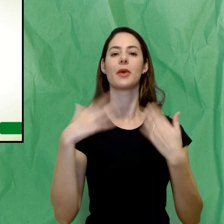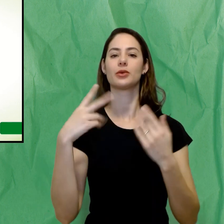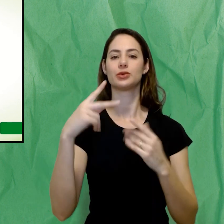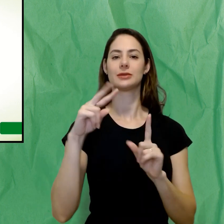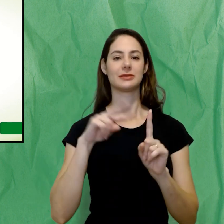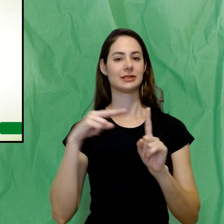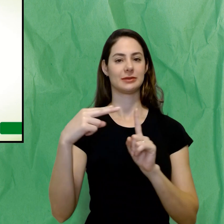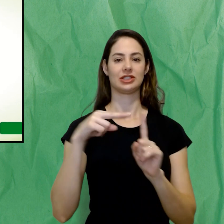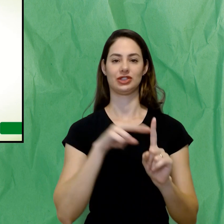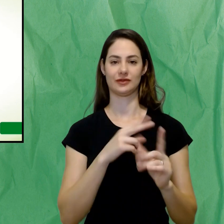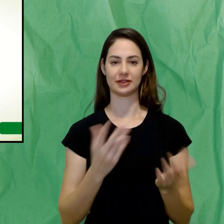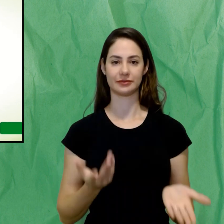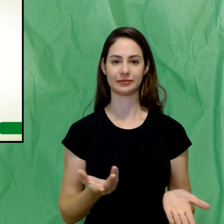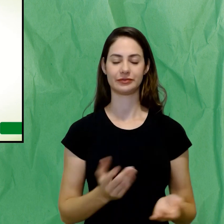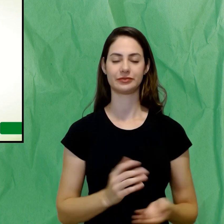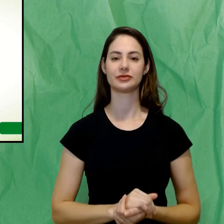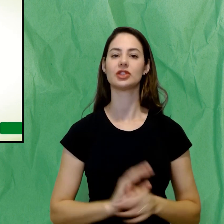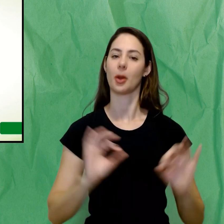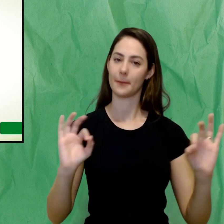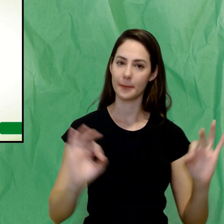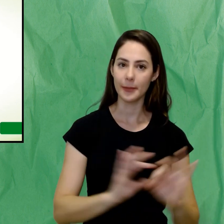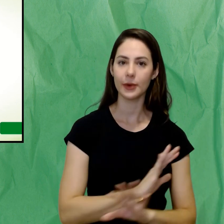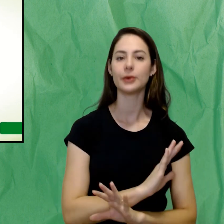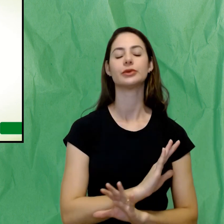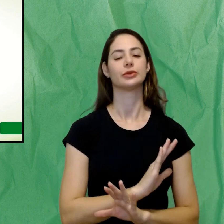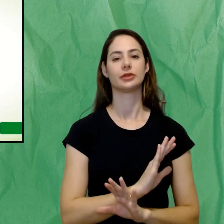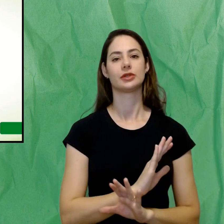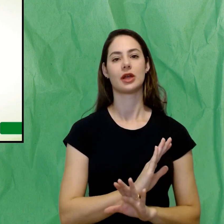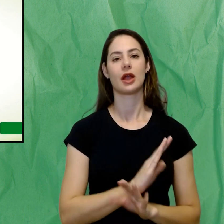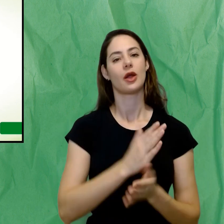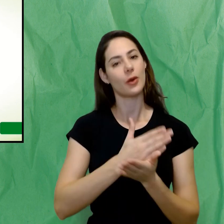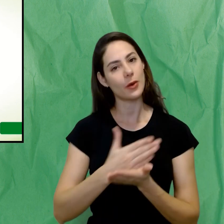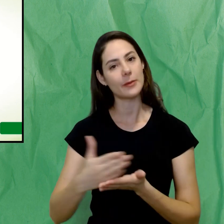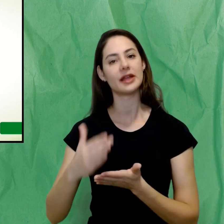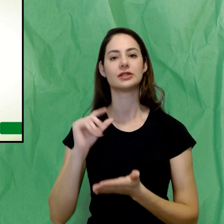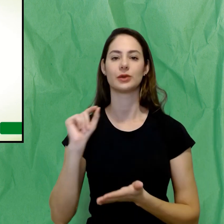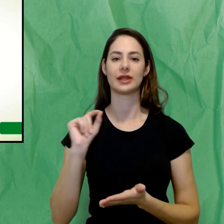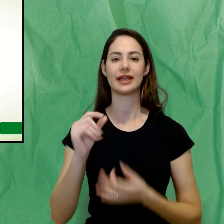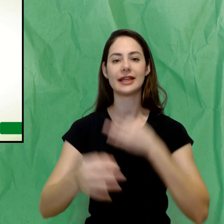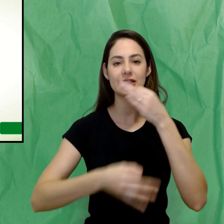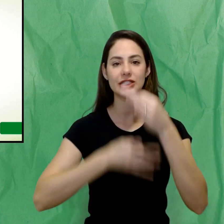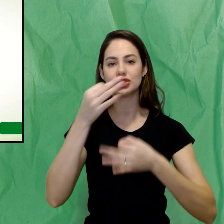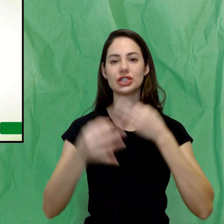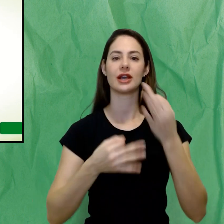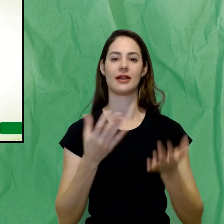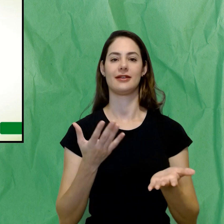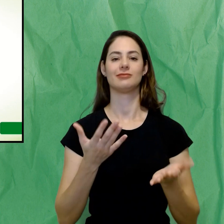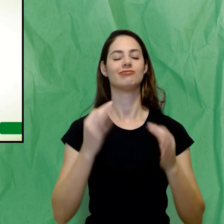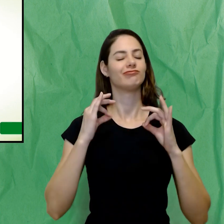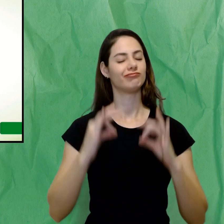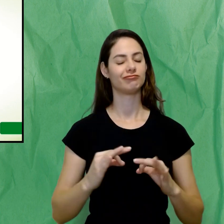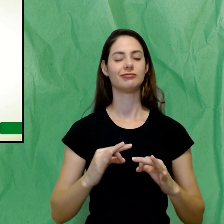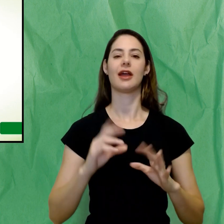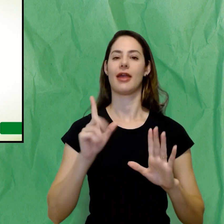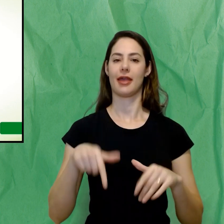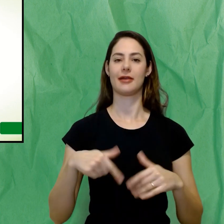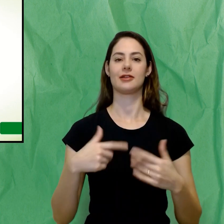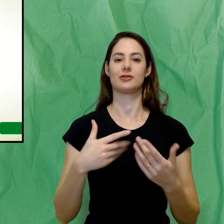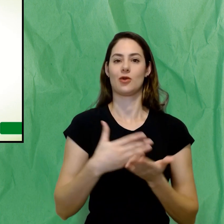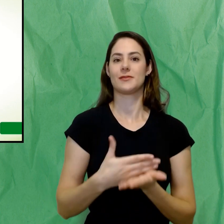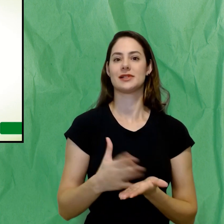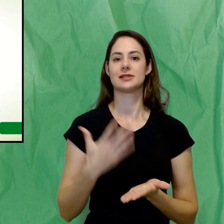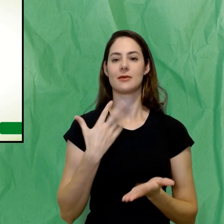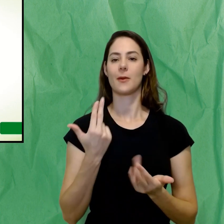resenha. Feita esse direcionamento, você entra com a parte crítica, que é a alma da resenha, né, onde você